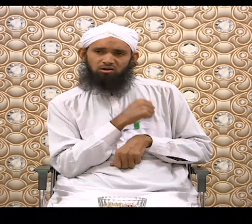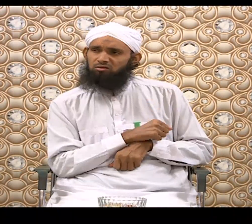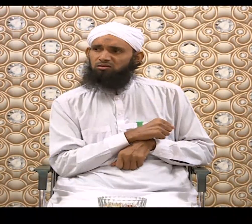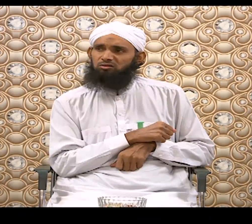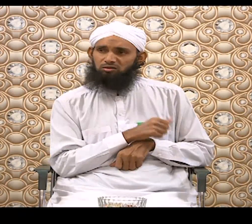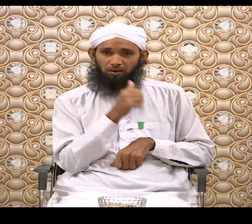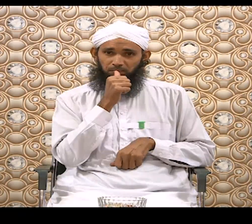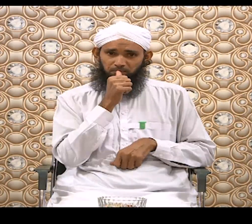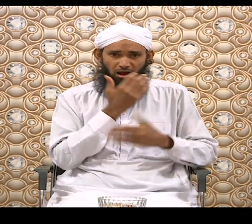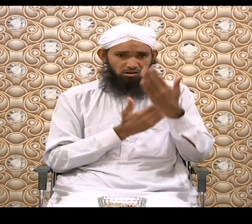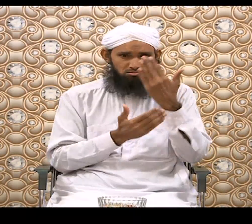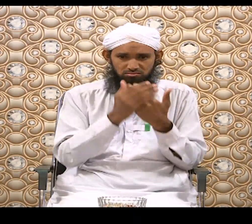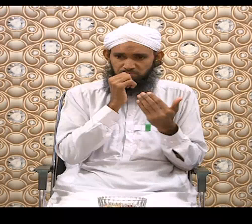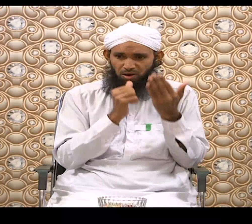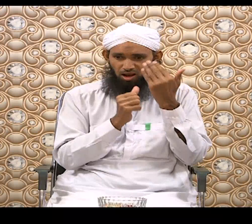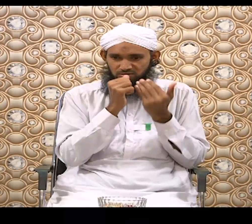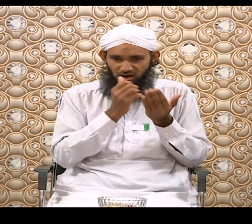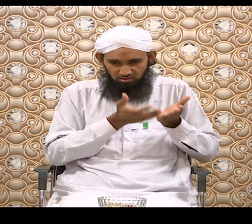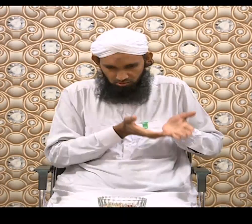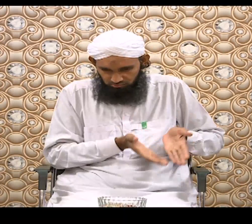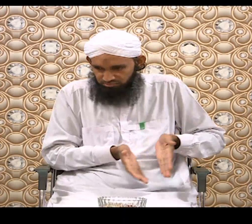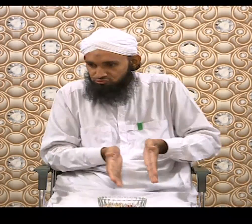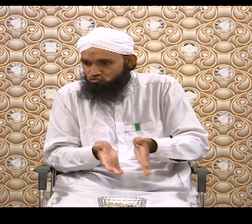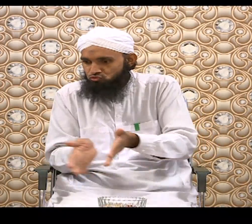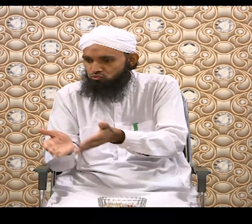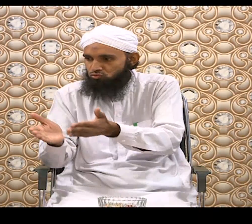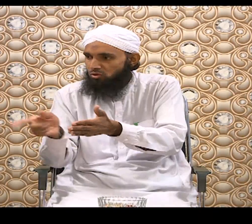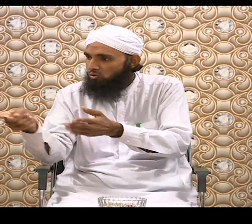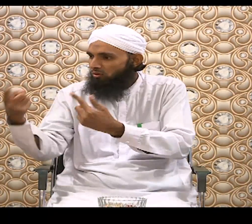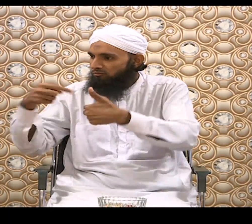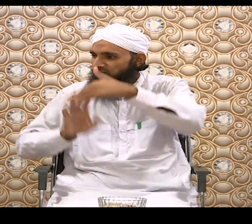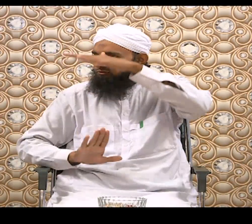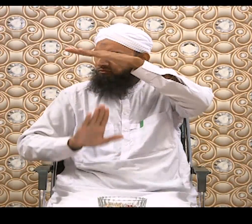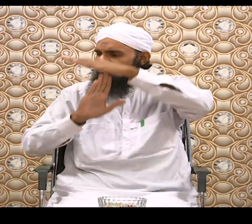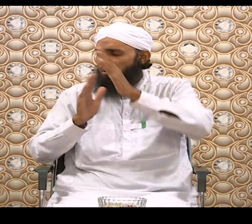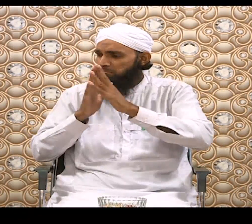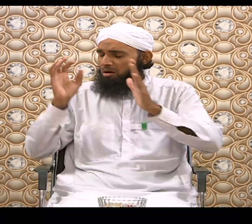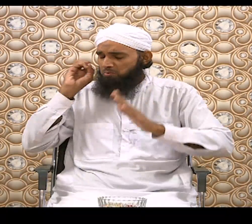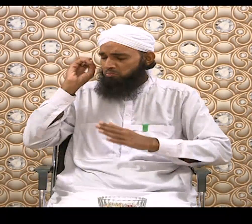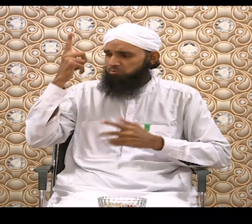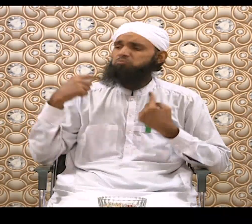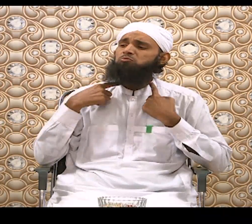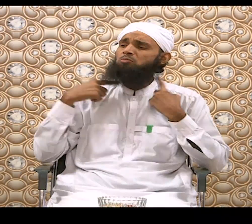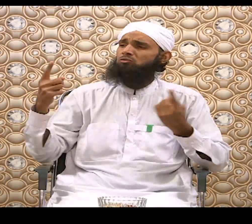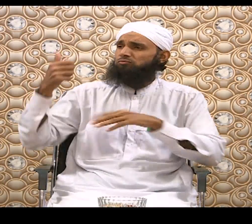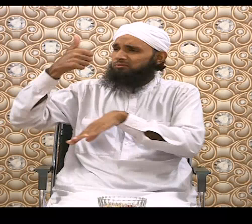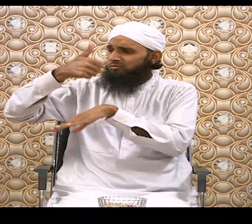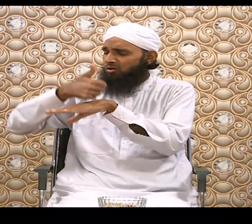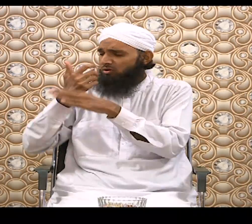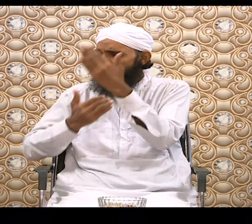میرے موہات کا دھوون بہ رہا ہے اس طرف تو اللہ پاک کے ایک بہت بڑے ولی بیٹھ کر وضو فرما رہے